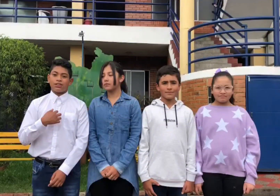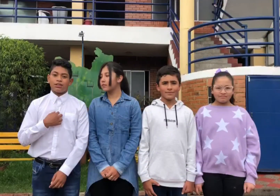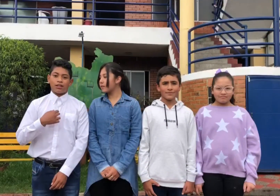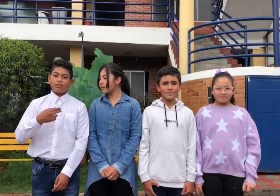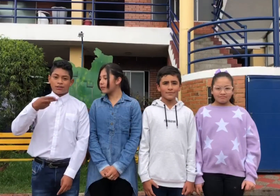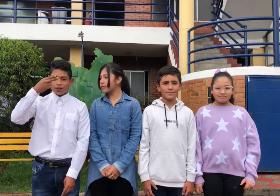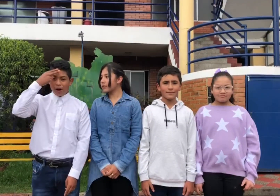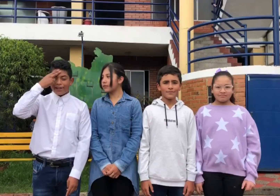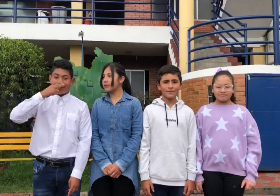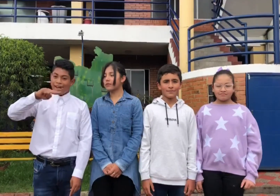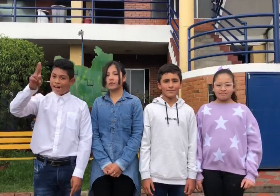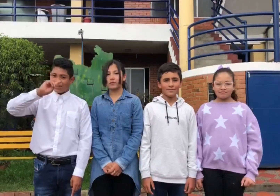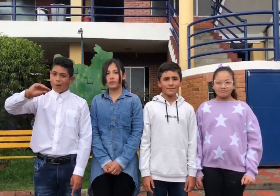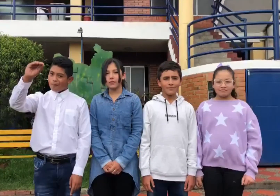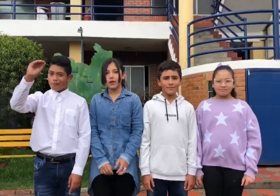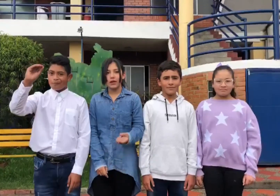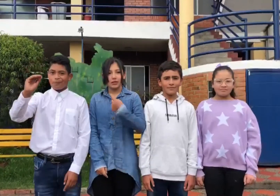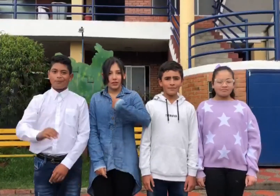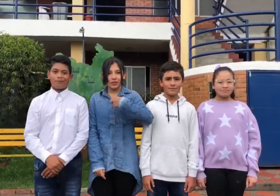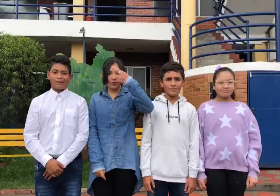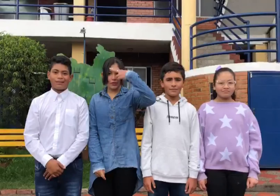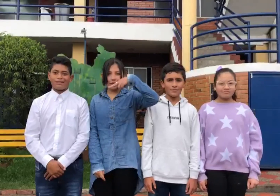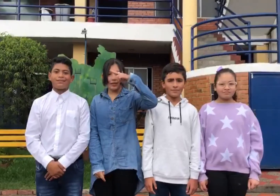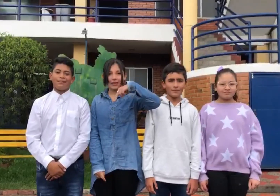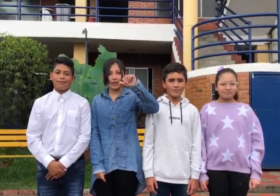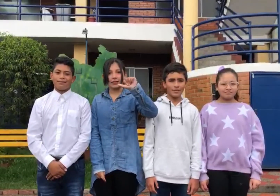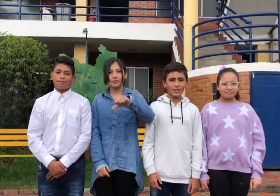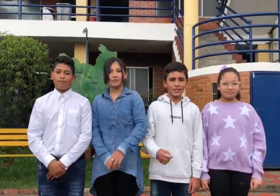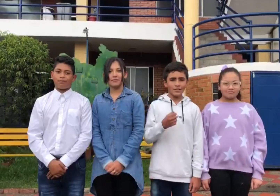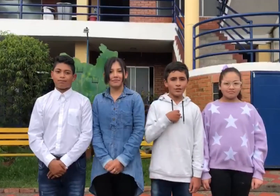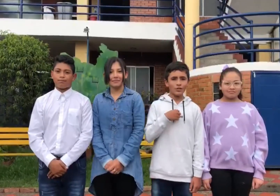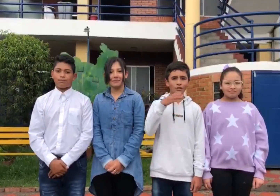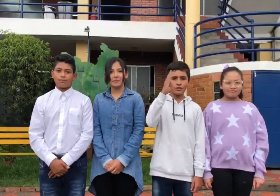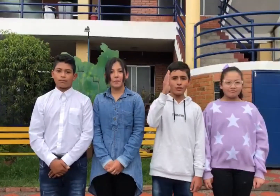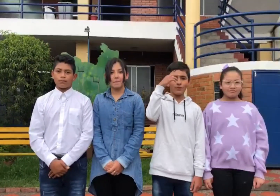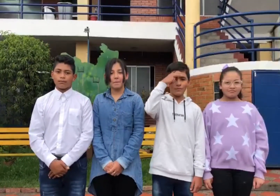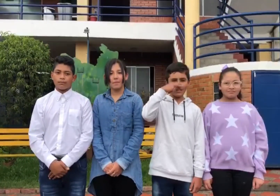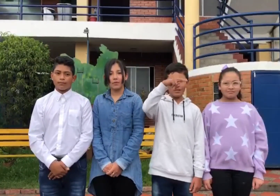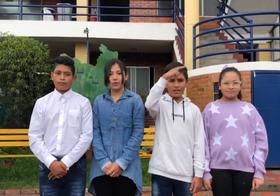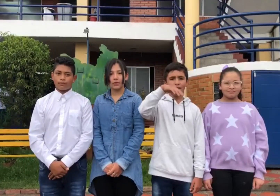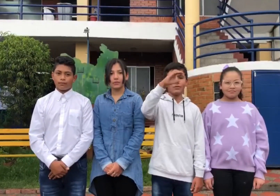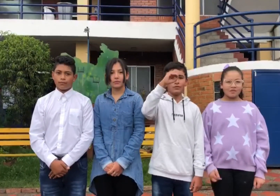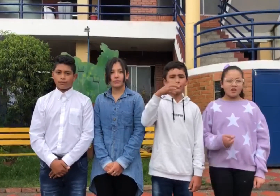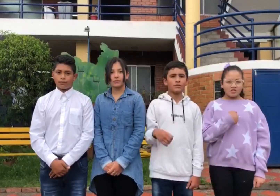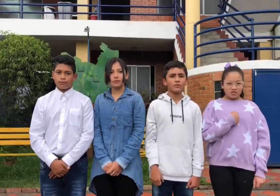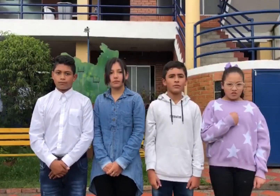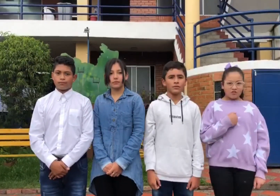Yo soy nieto. Yo soy nieto. Yo soy bisnieto. Yo